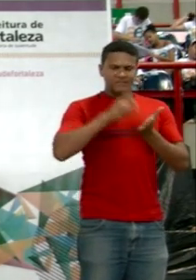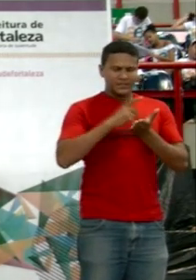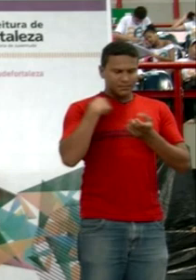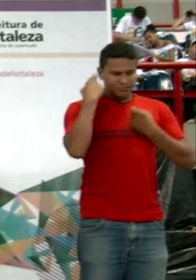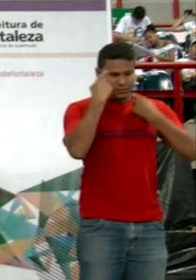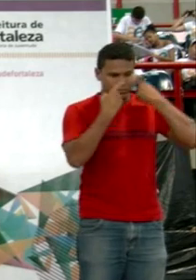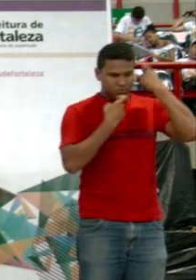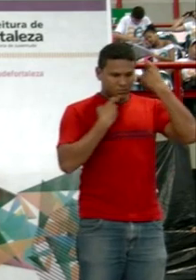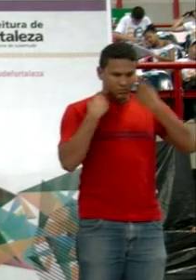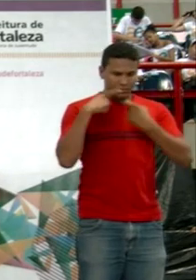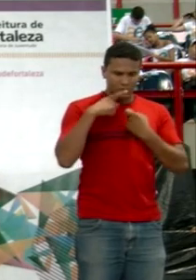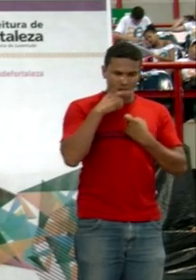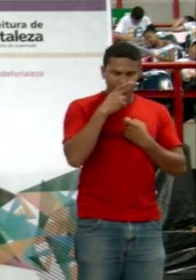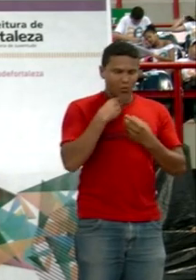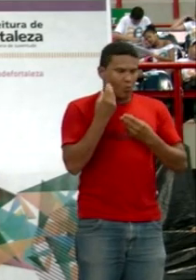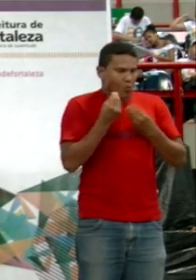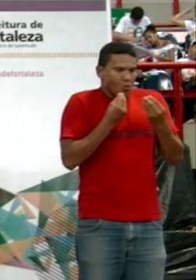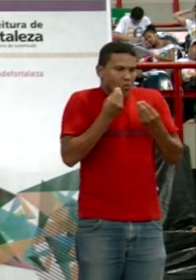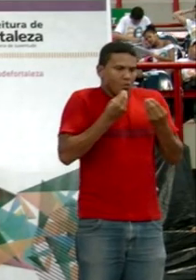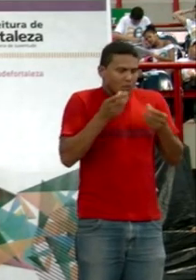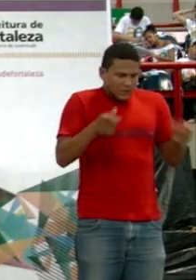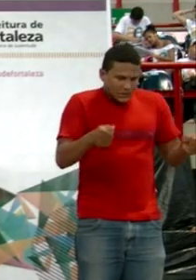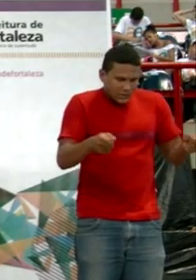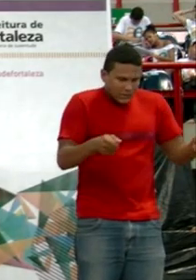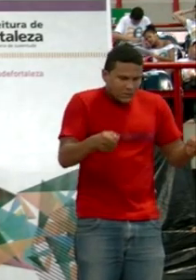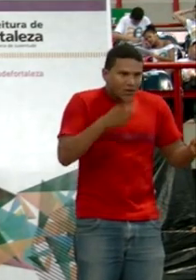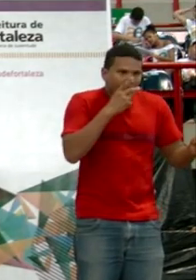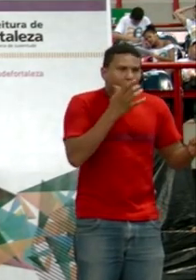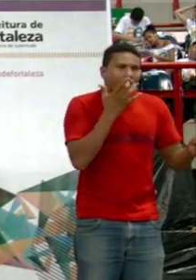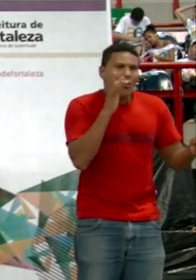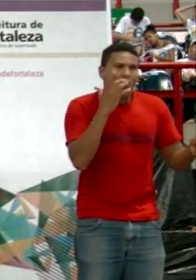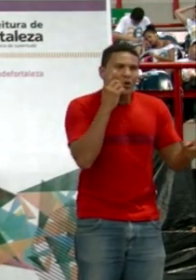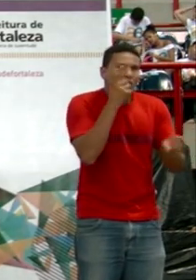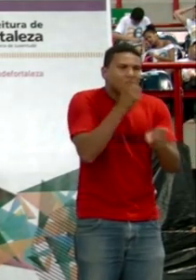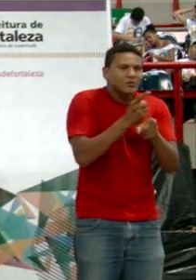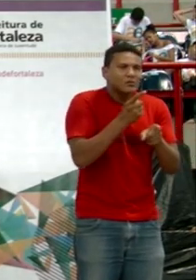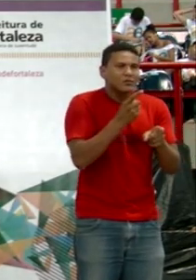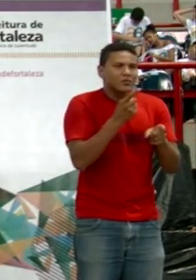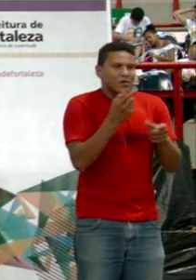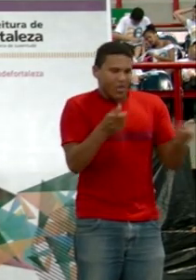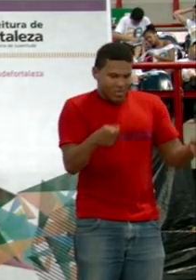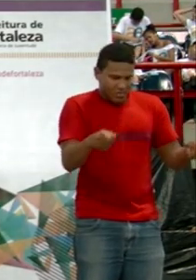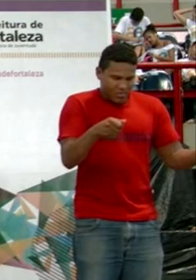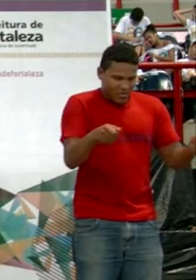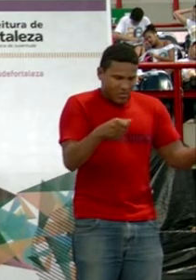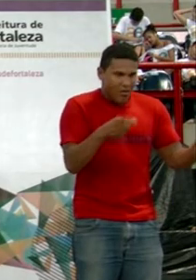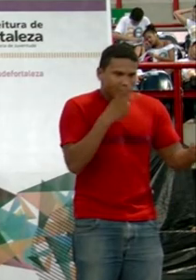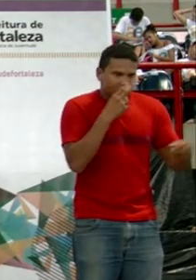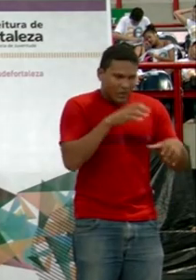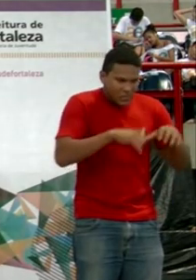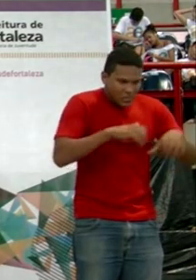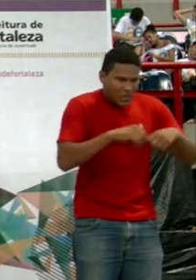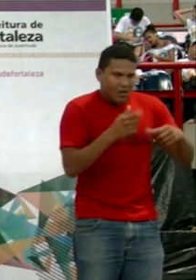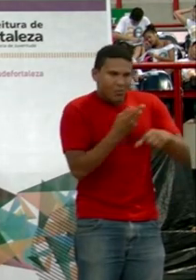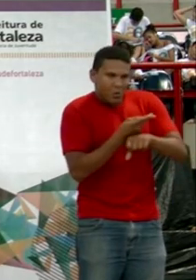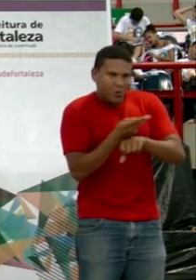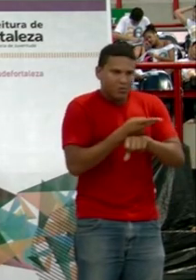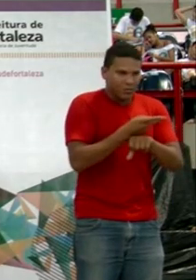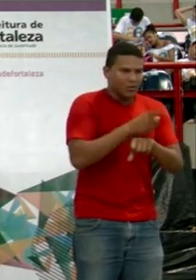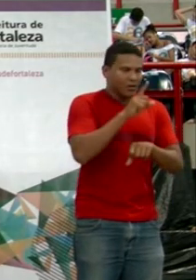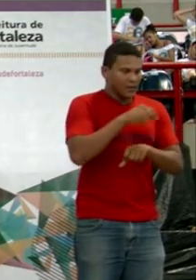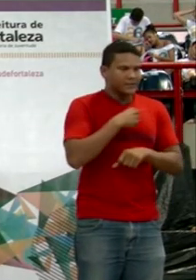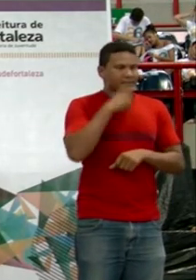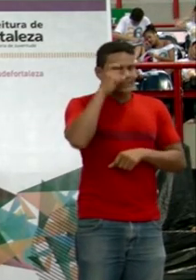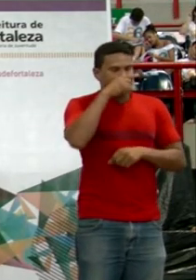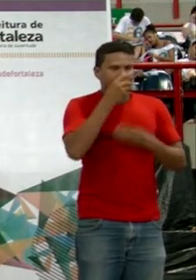os impactos da mineração no ambiente. Em contato com o oxigênio a 25 graus Celsius, a pirita